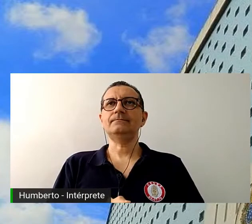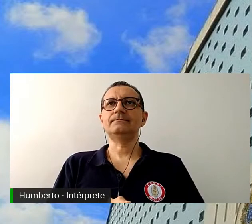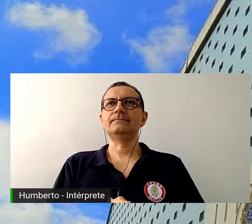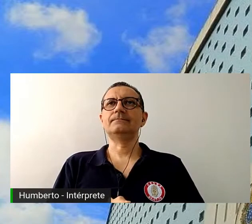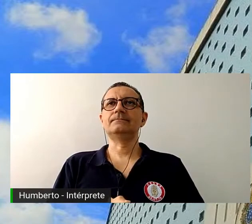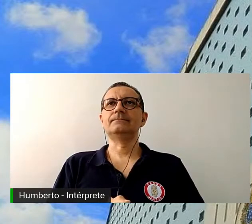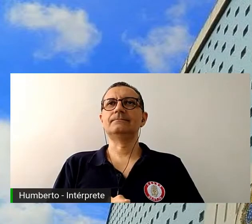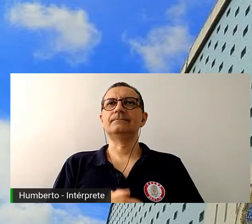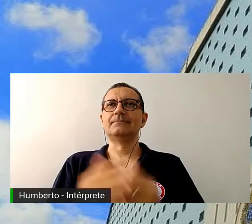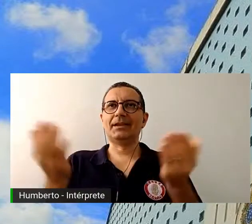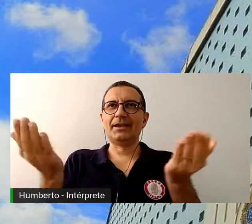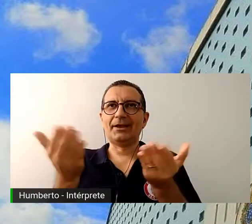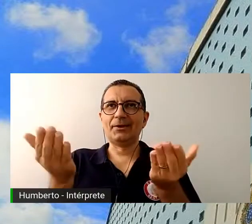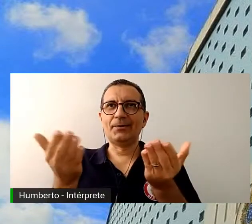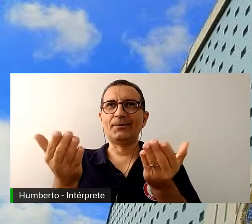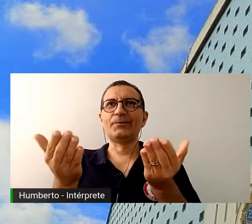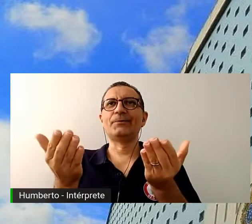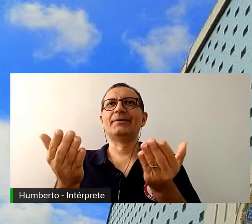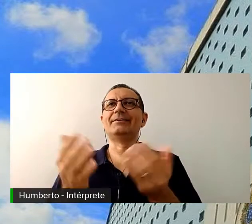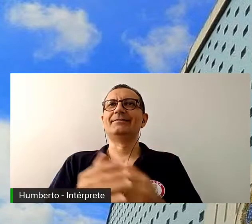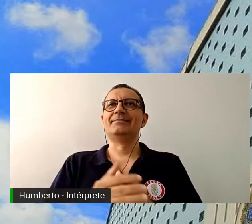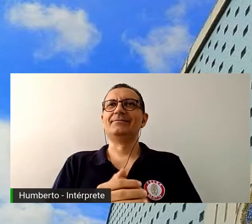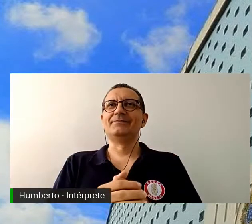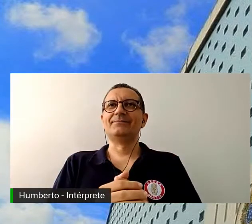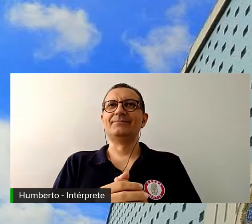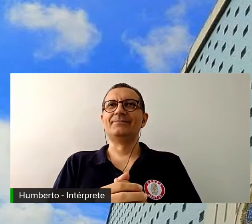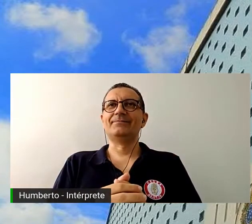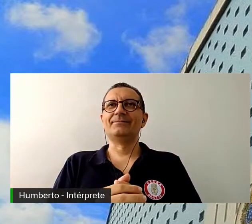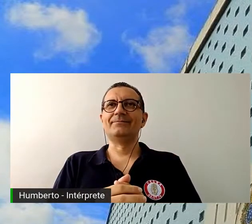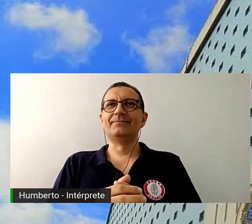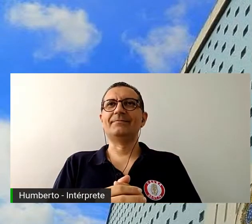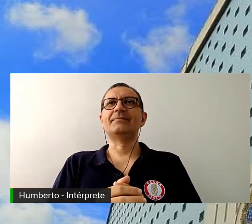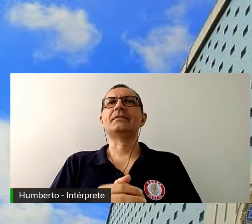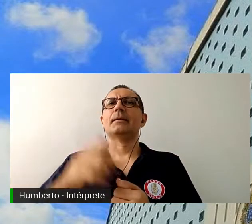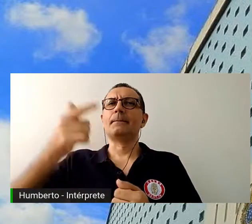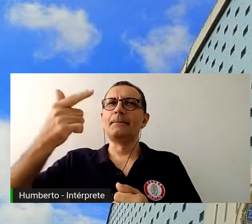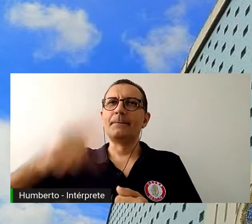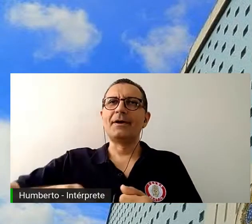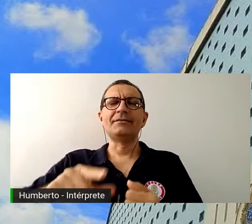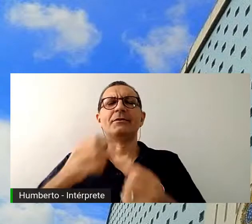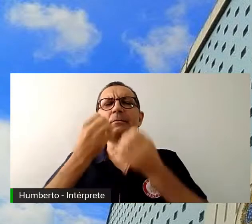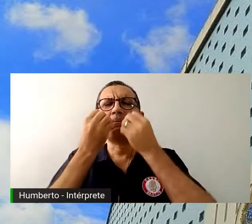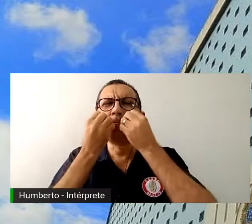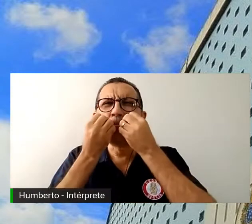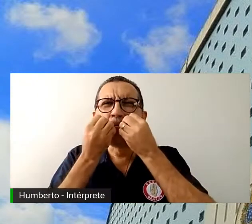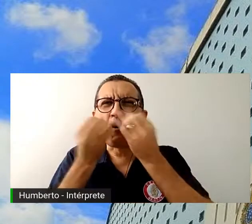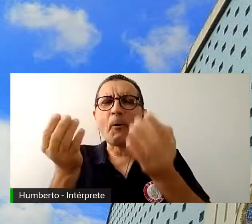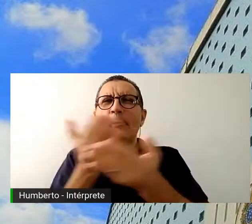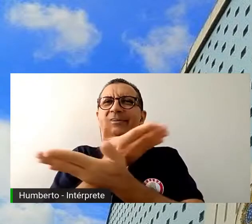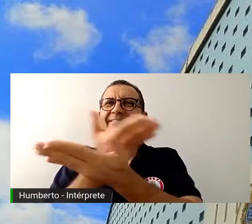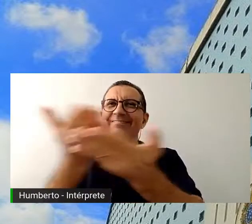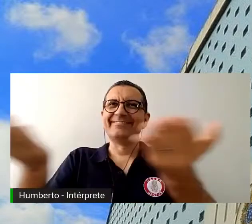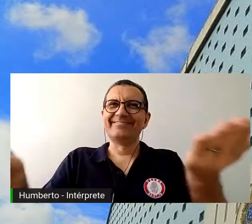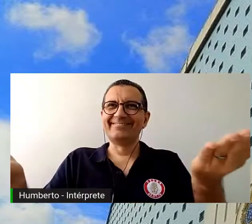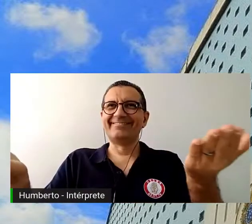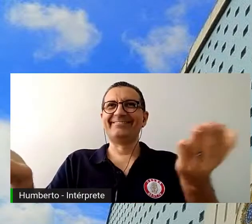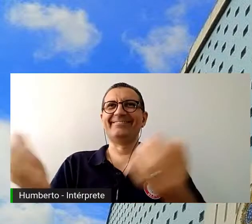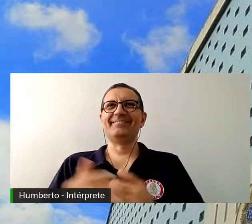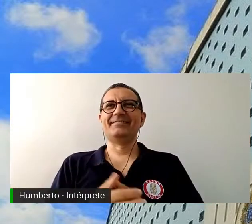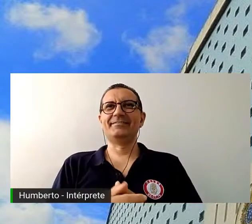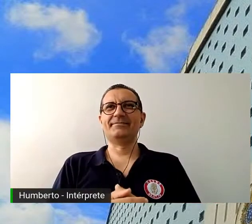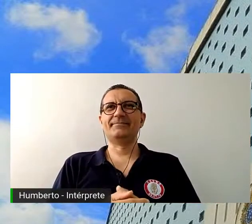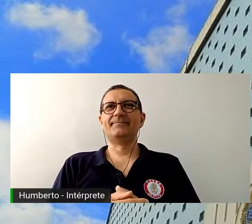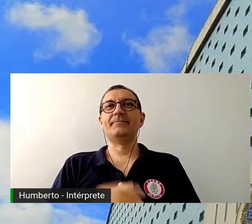Então, eu vou passar a voltar aqui a fala, né, essa breve fala. Mais uma vez, boas-vindas a todos e todas. Vamos continuar